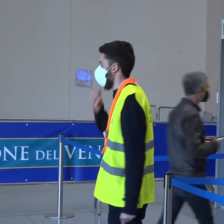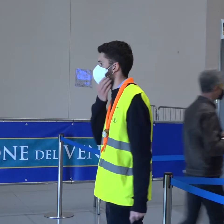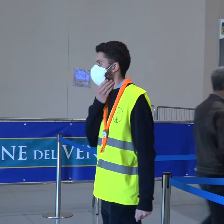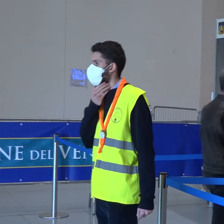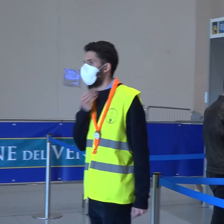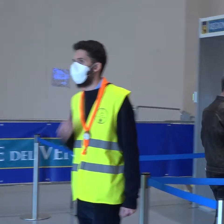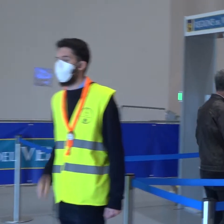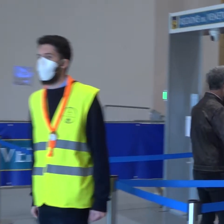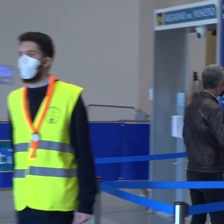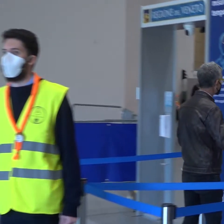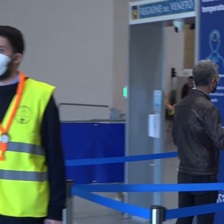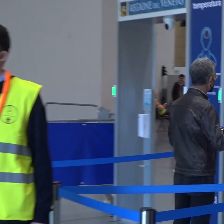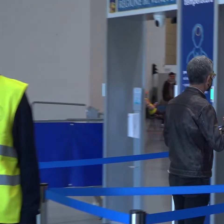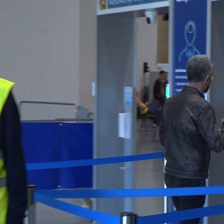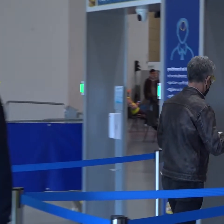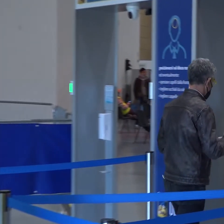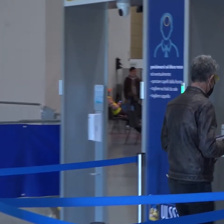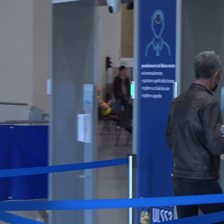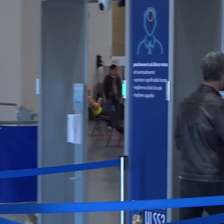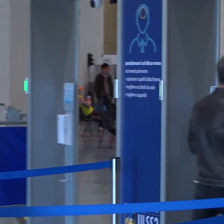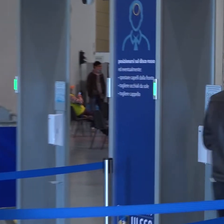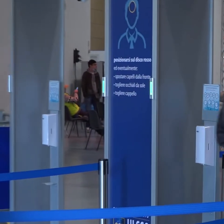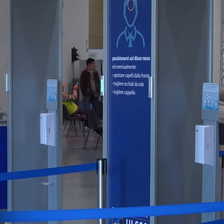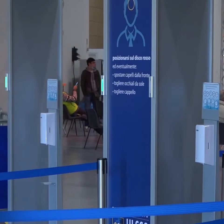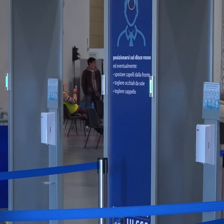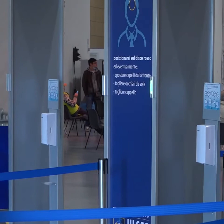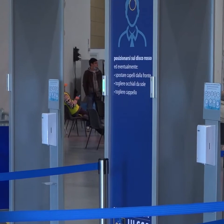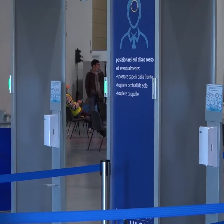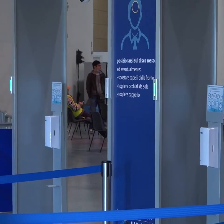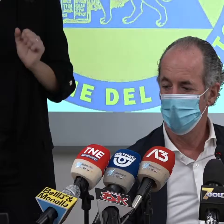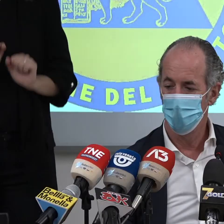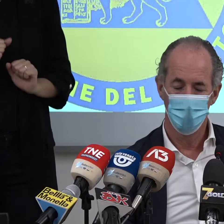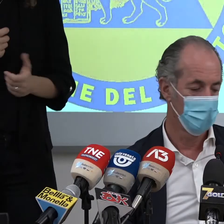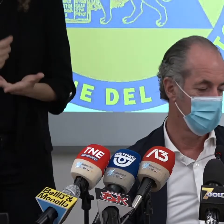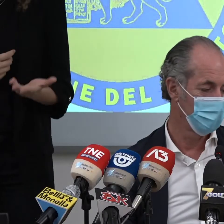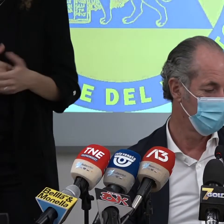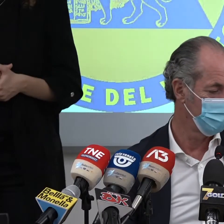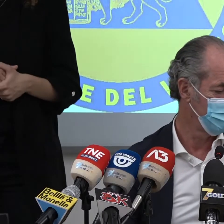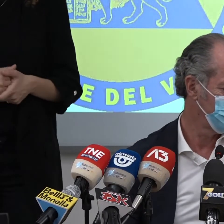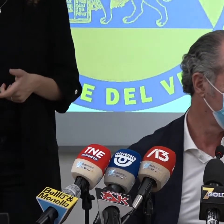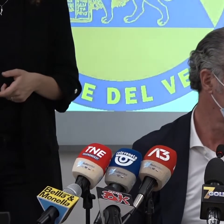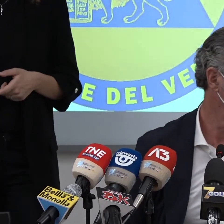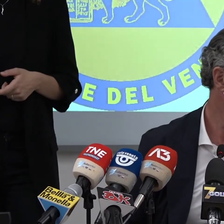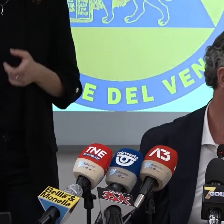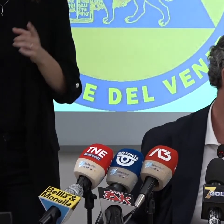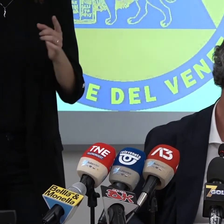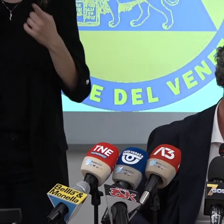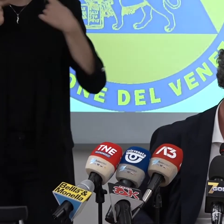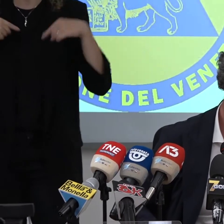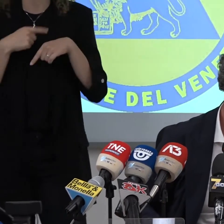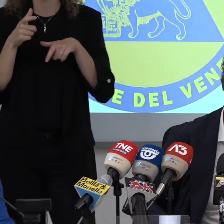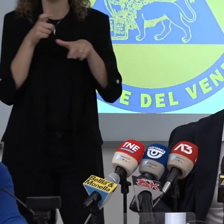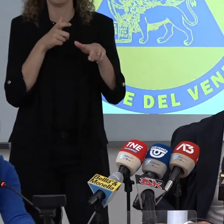obbligatorio sono incrementate le prenotazioni dei vaccini. Zaia ha sostenuto che per settembre tra